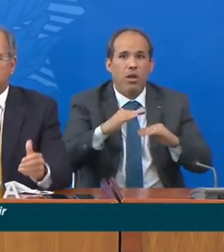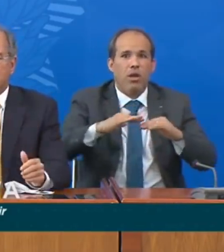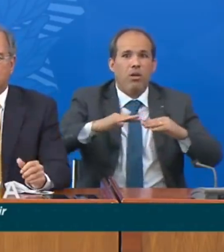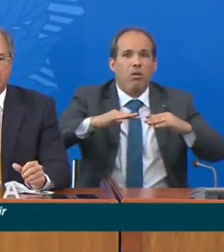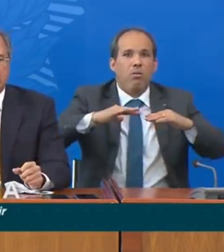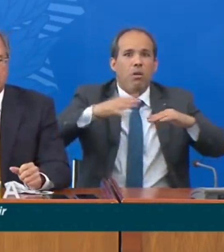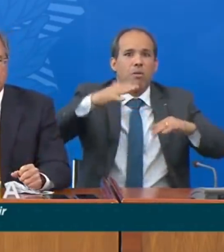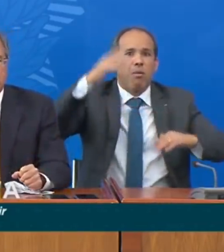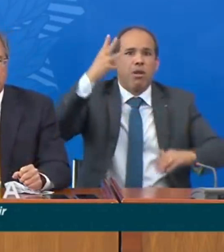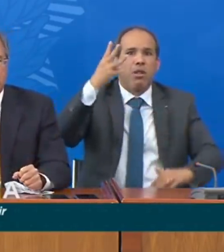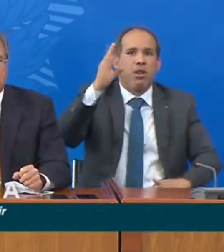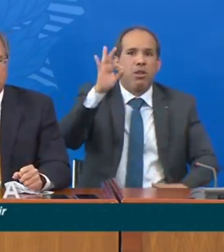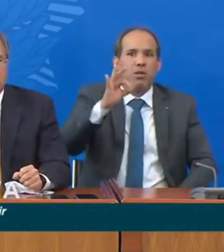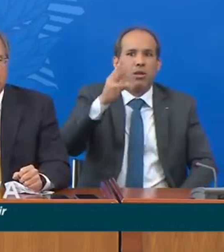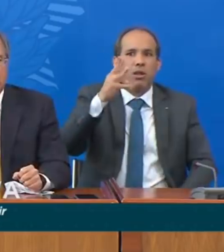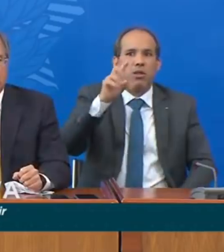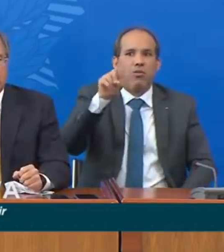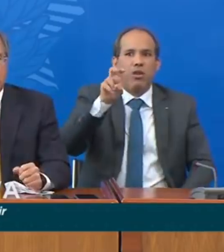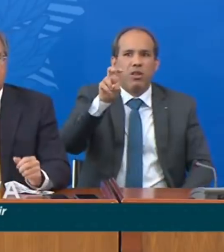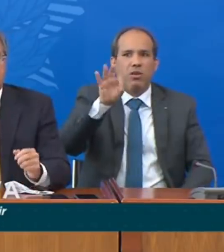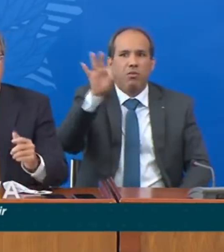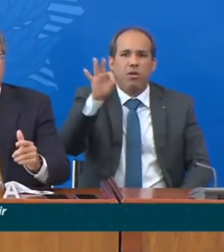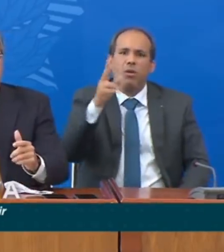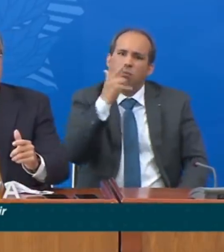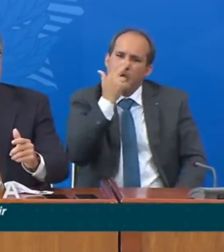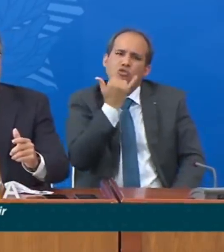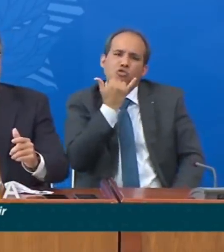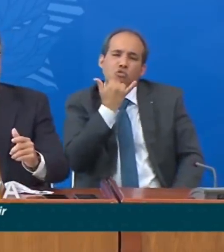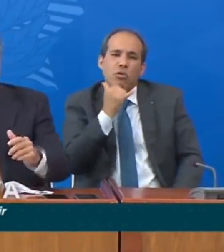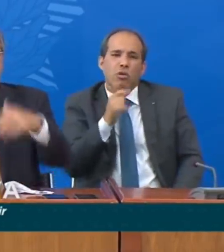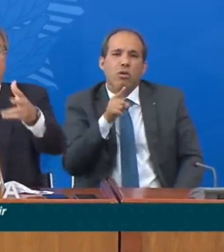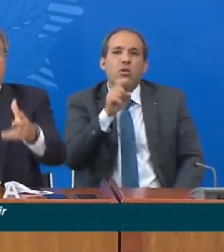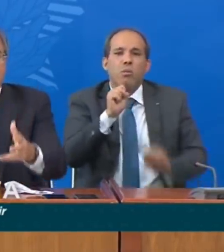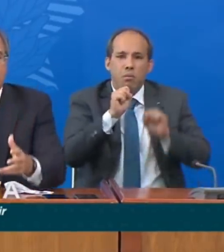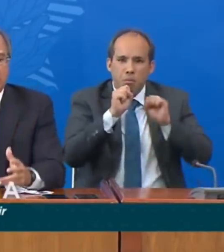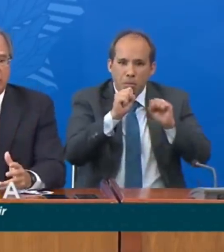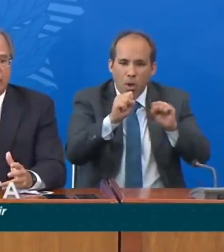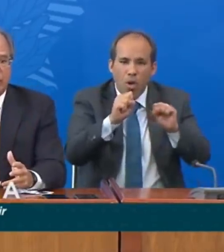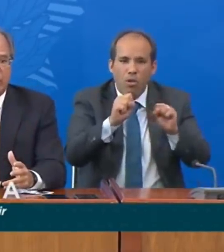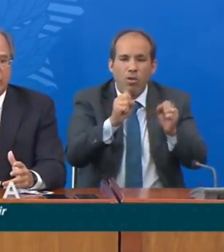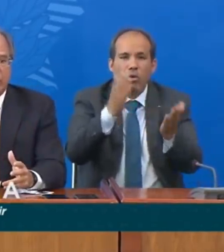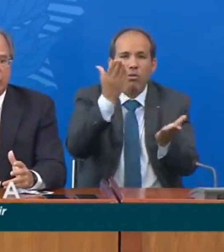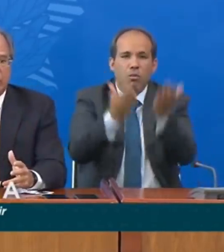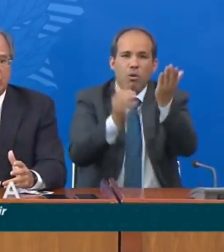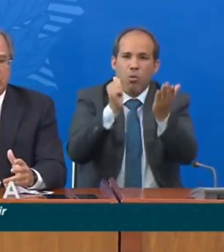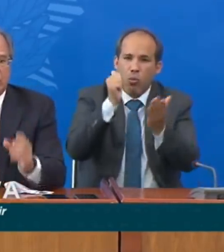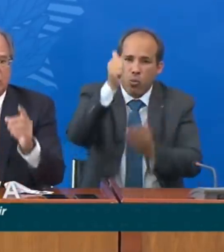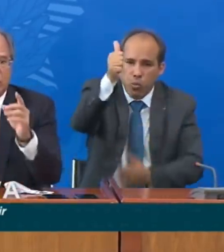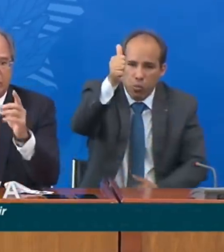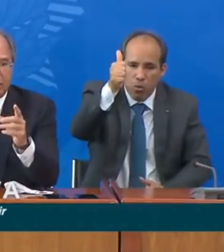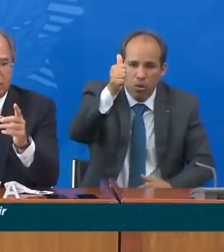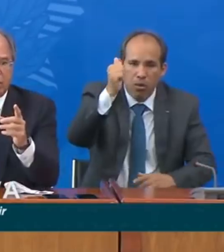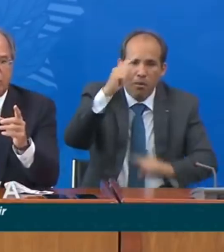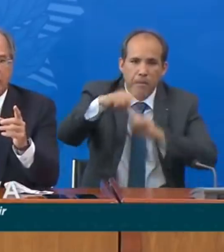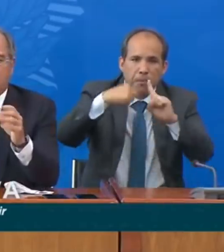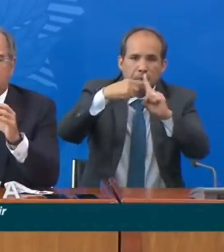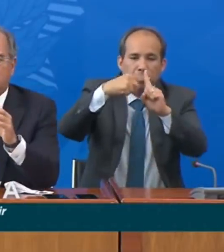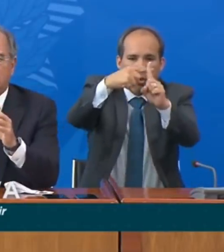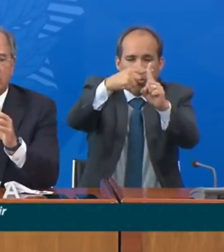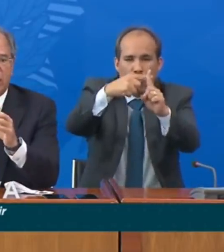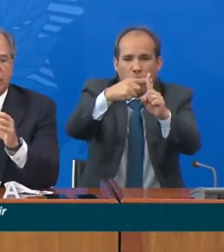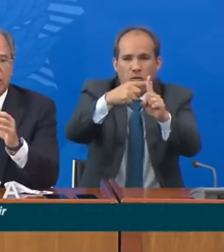são as primeiras previsões, você pode passar a gerar um superávit. No primeiro ano de